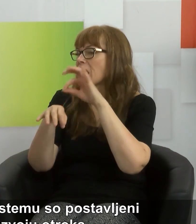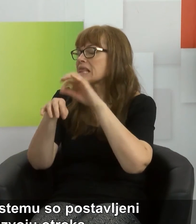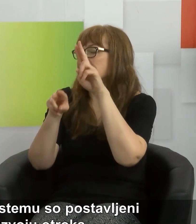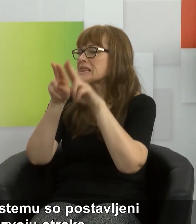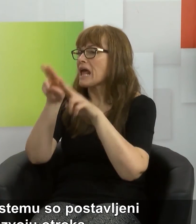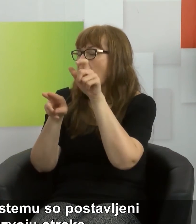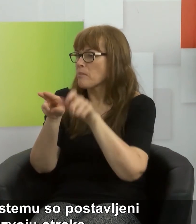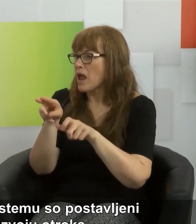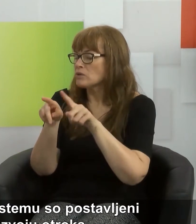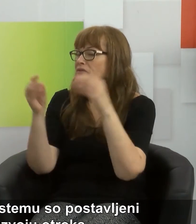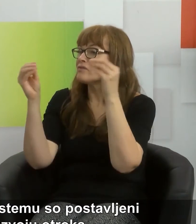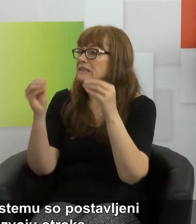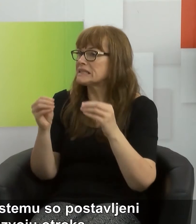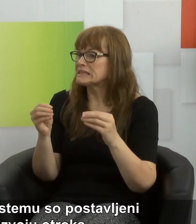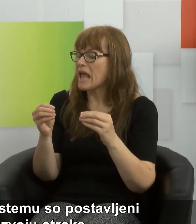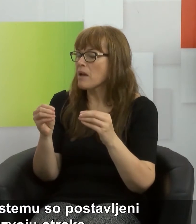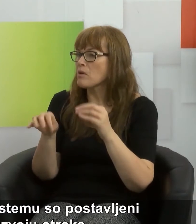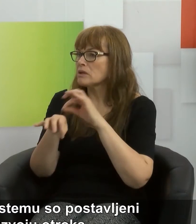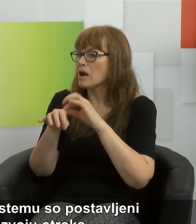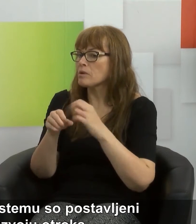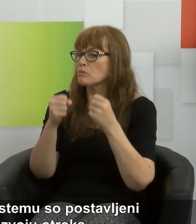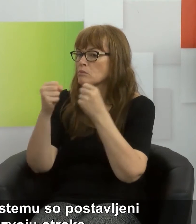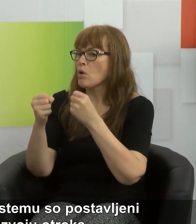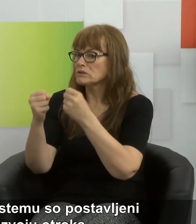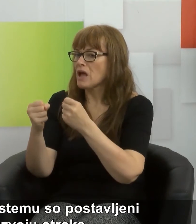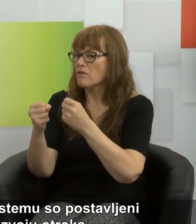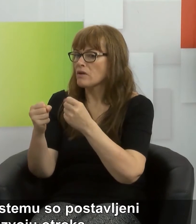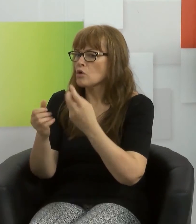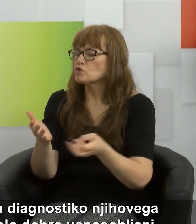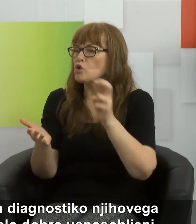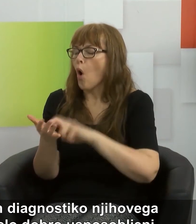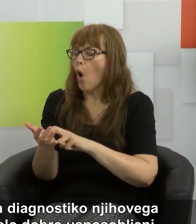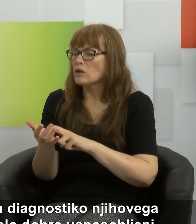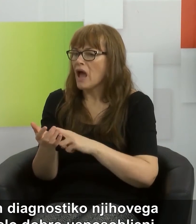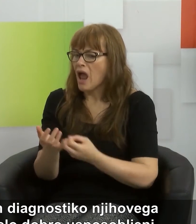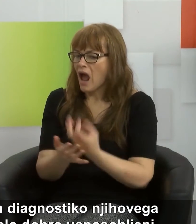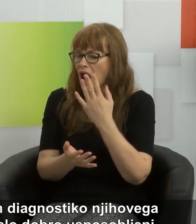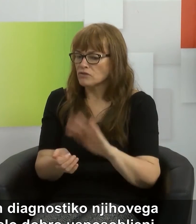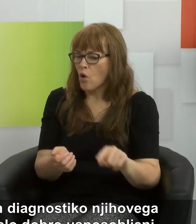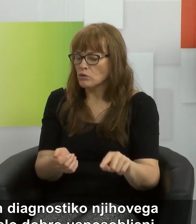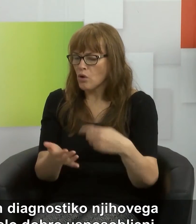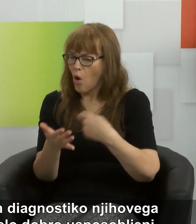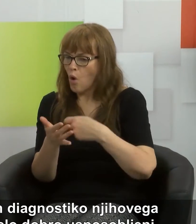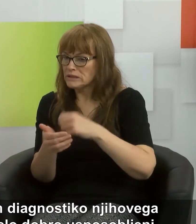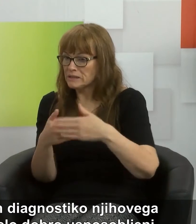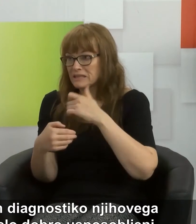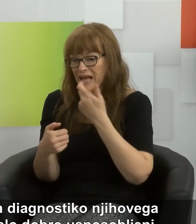Terapevti oziroma v sistemu so postavljeni zelo zgodaj v razvoju otroka, ko ocenjujejo pri